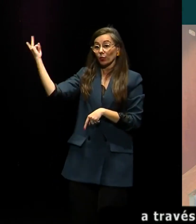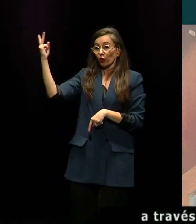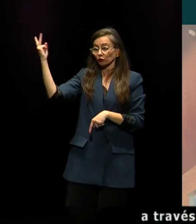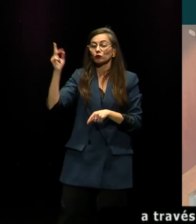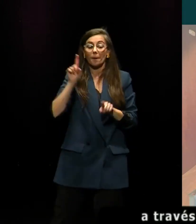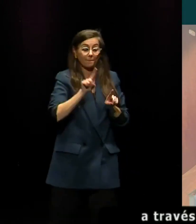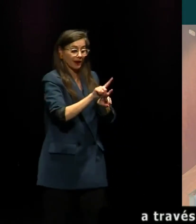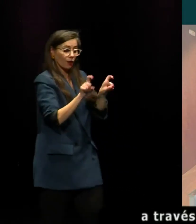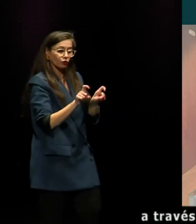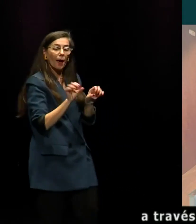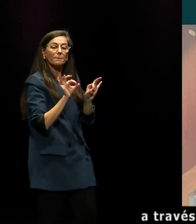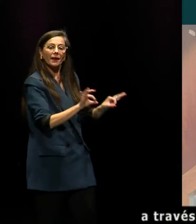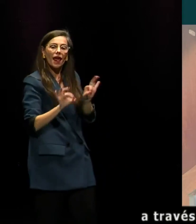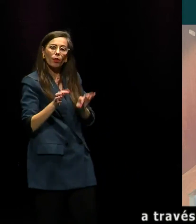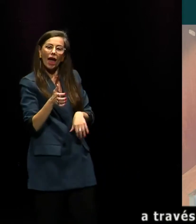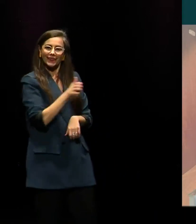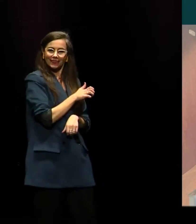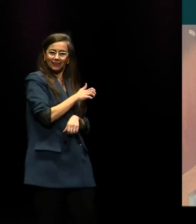5 preguntas.